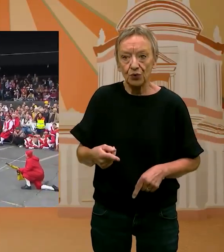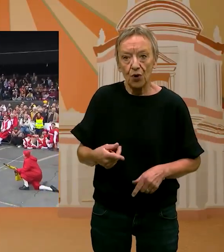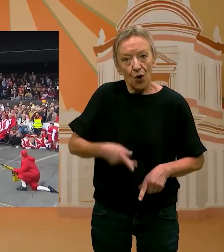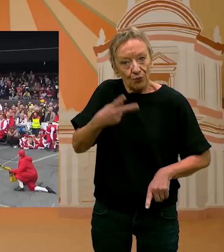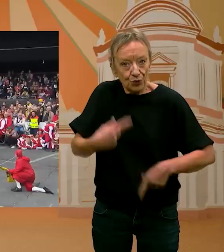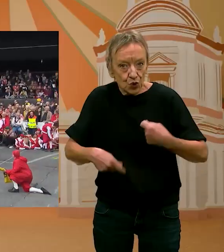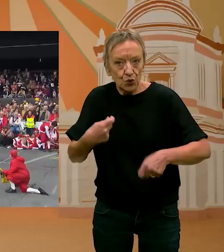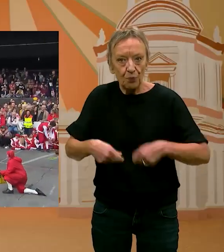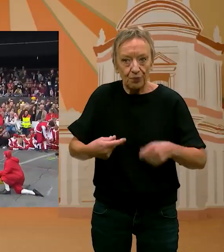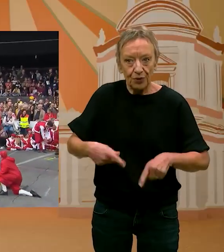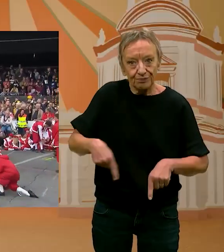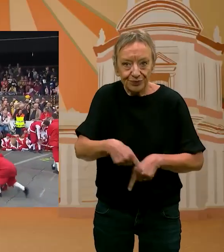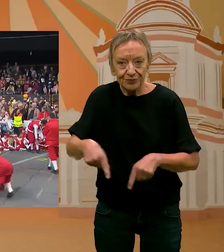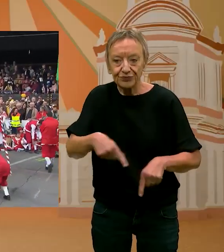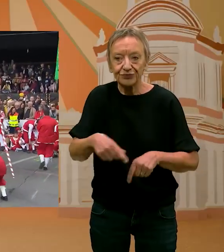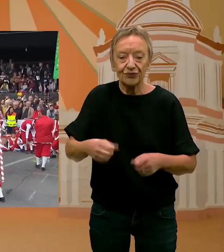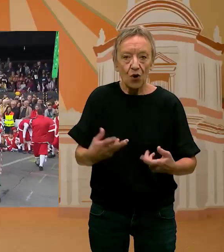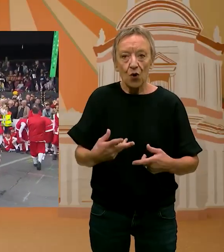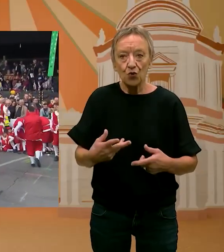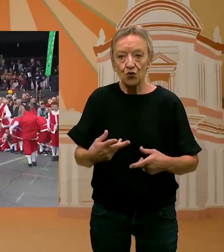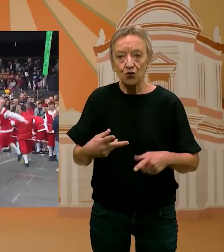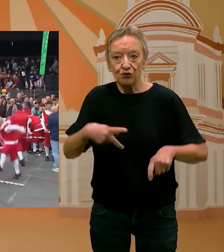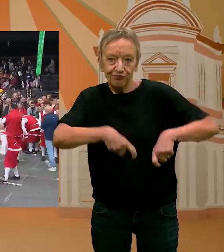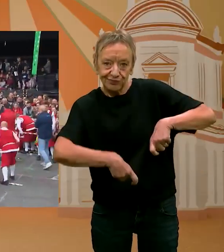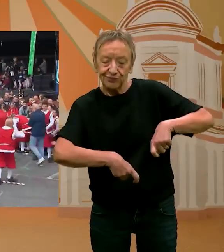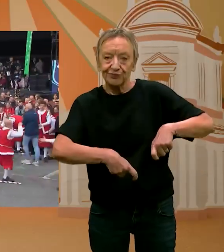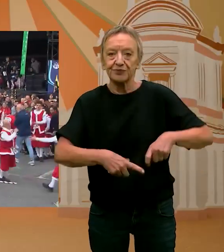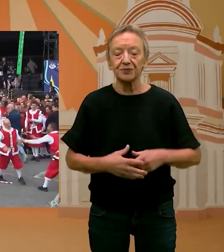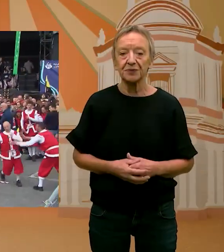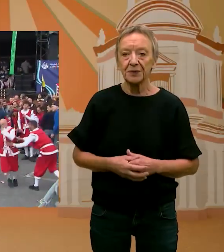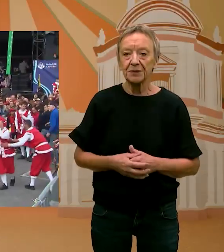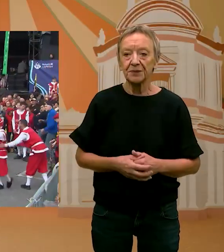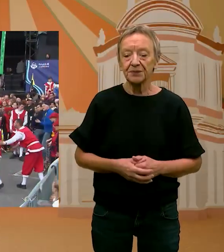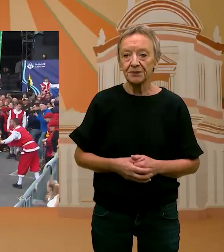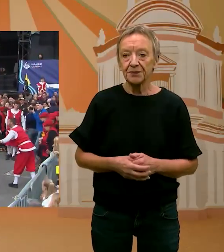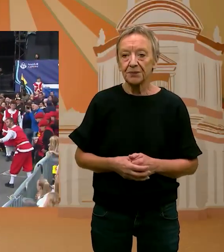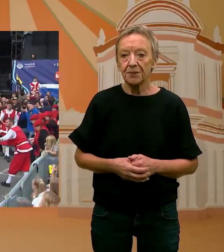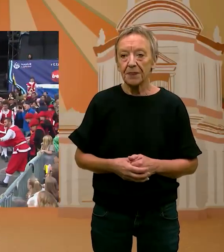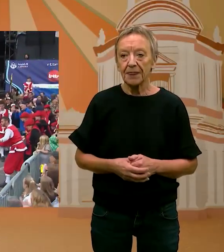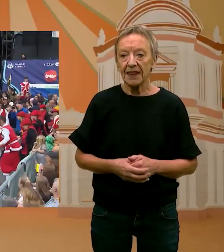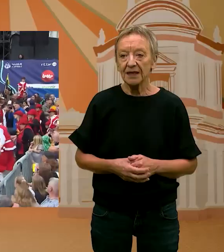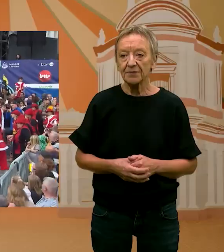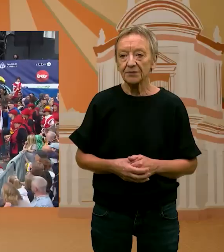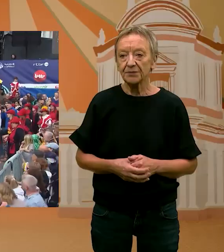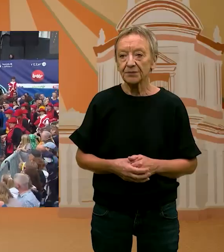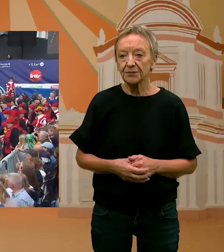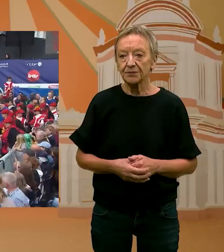en génuflexion, attraper les échasses. Mais c'est vachement plus fatigant. Hugues Wilmar qui est au